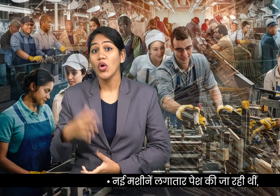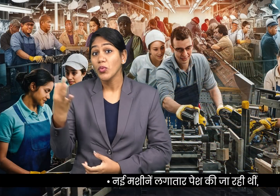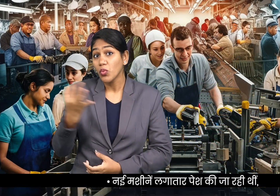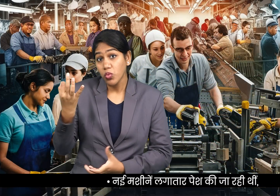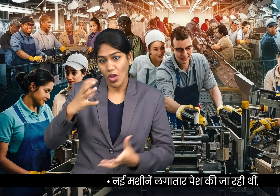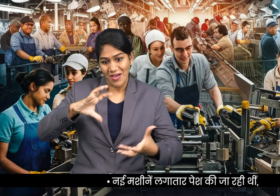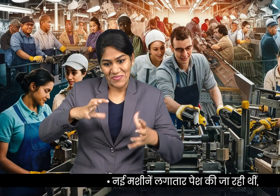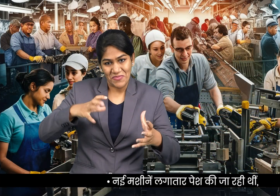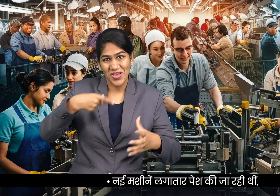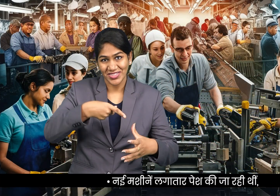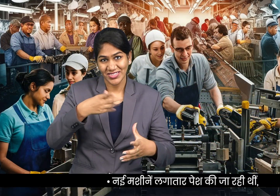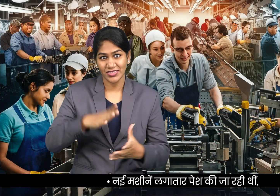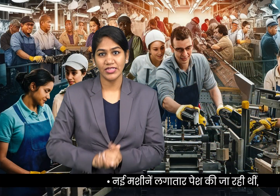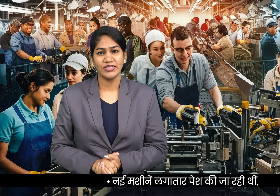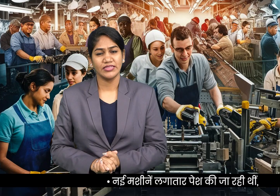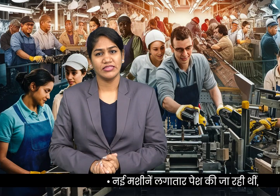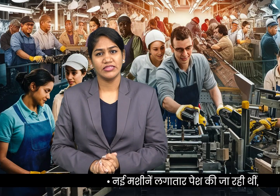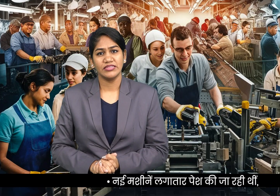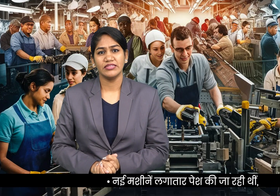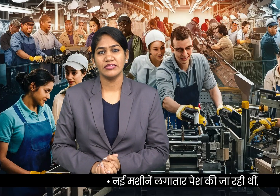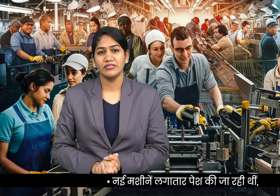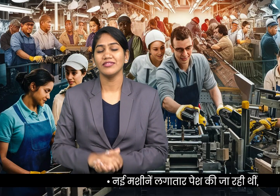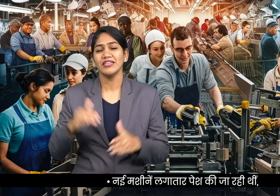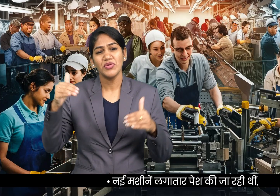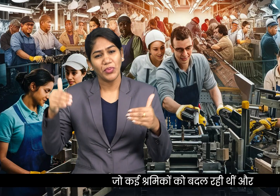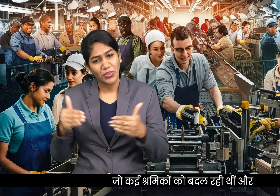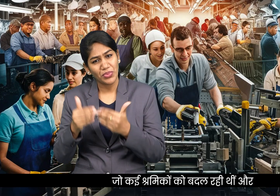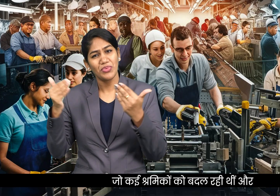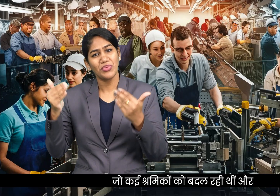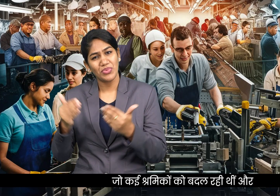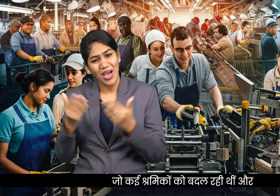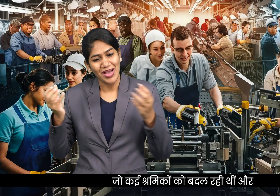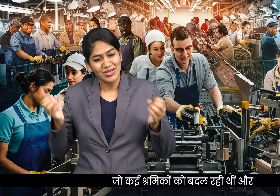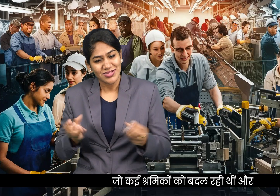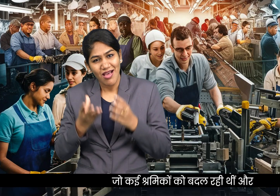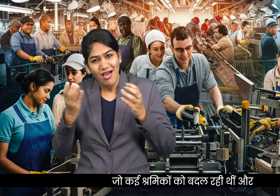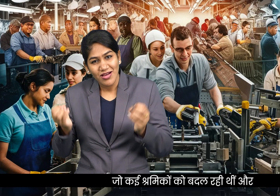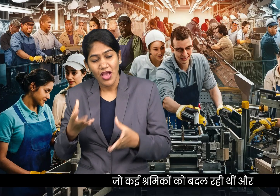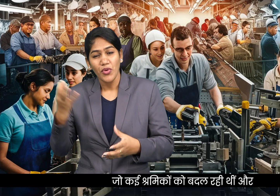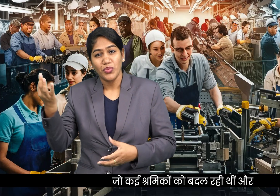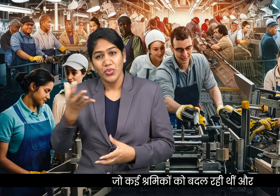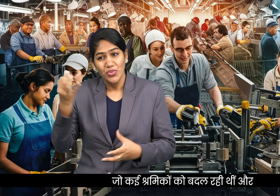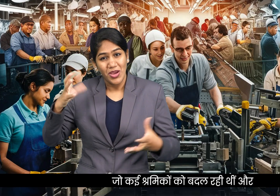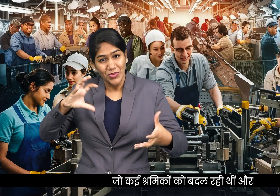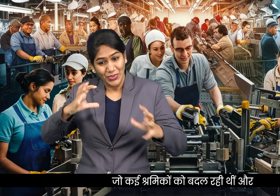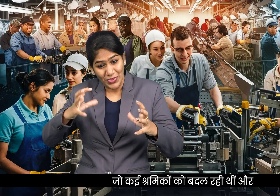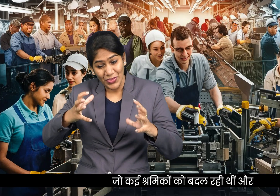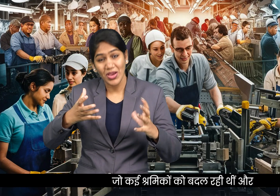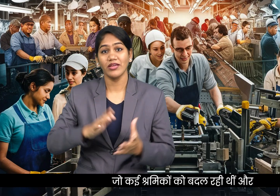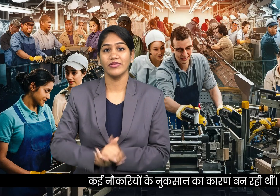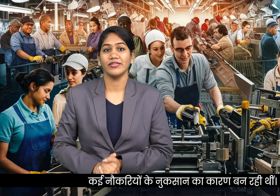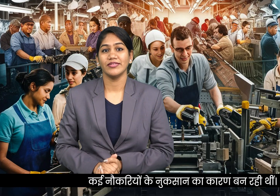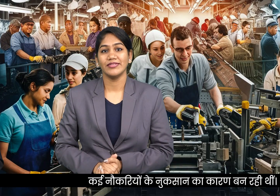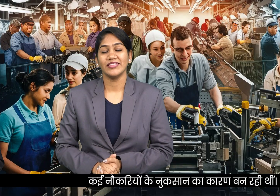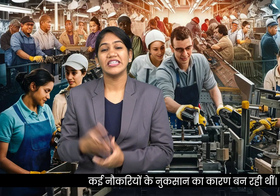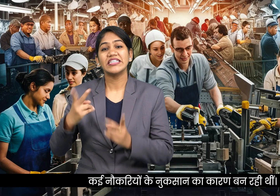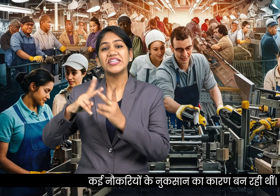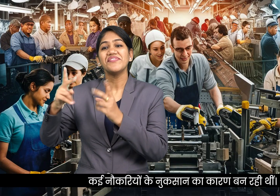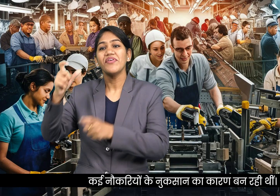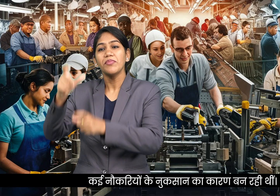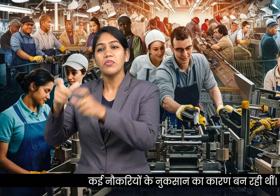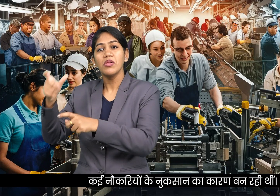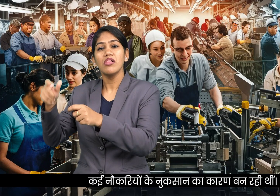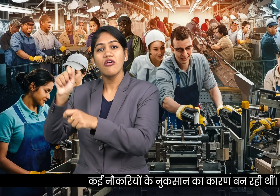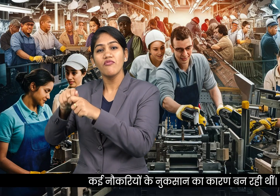नई मशीनें लगातार पेश की जा रही थी, जो कई श्रमिकों को बदल रही थी और कई नौकरियों